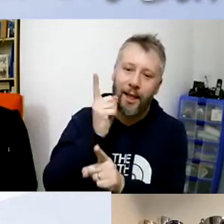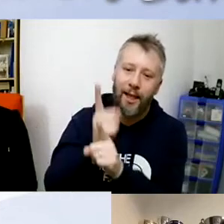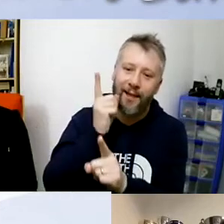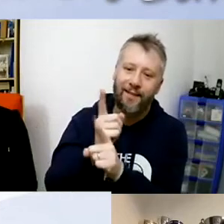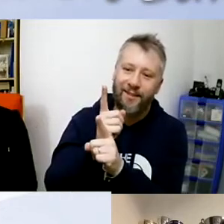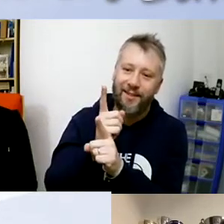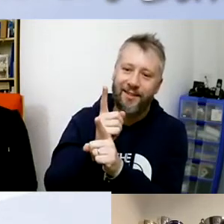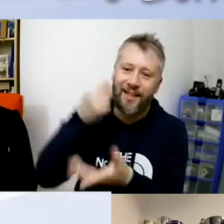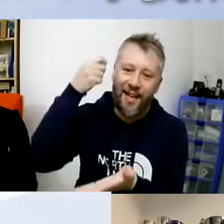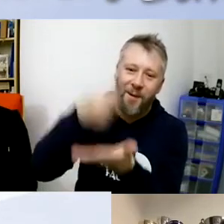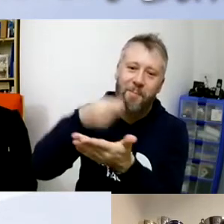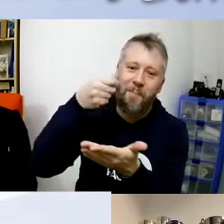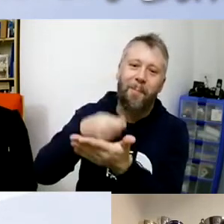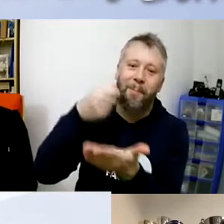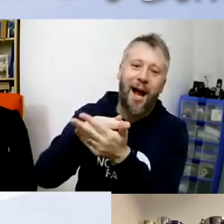The money!